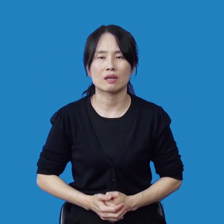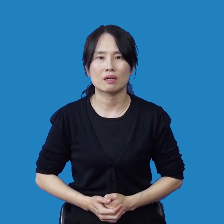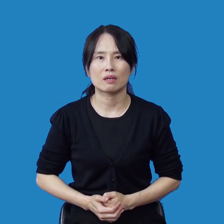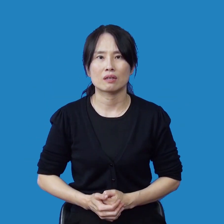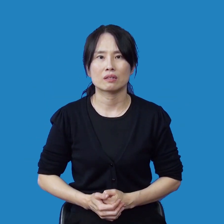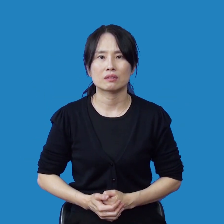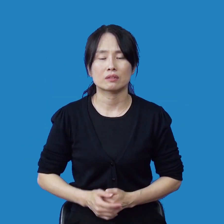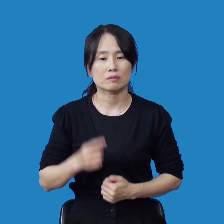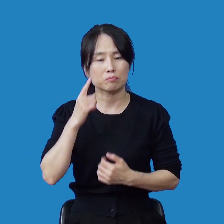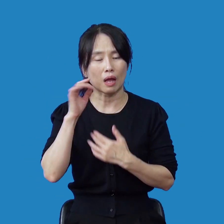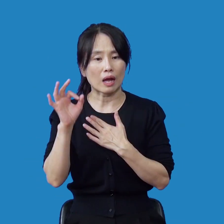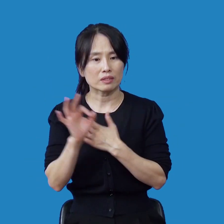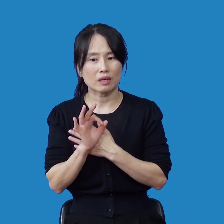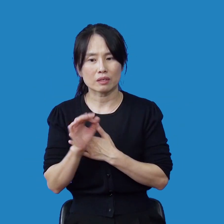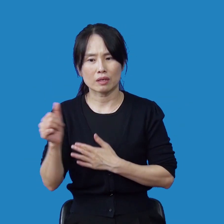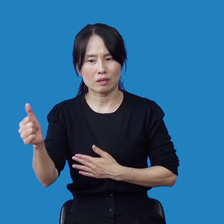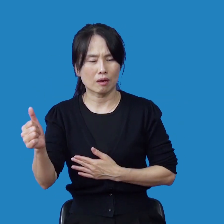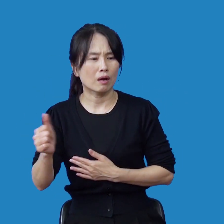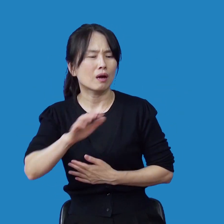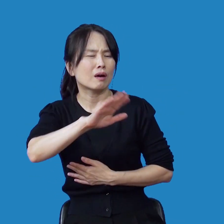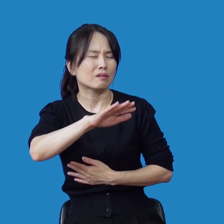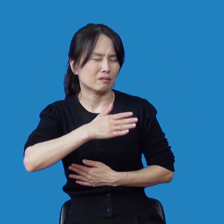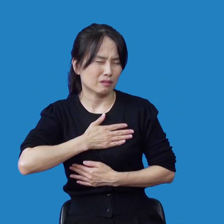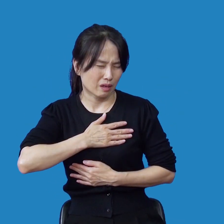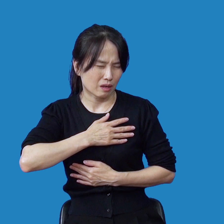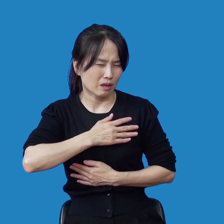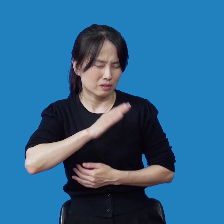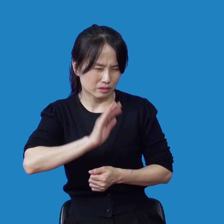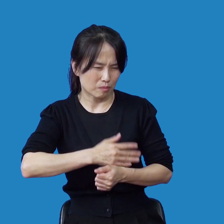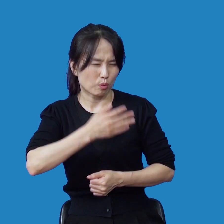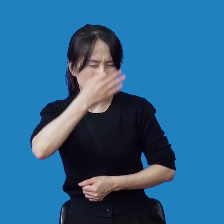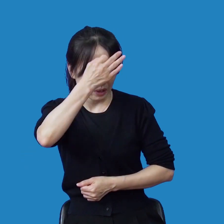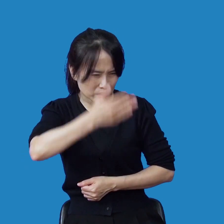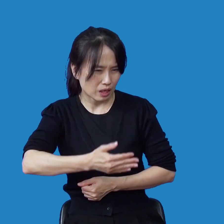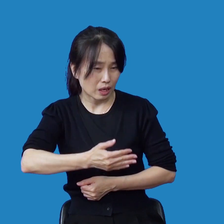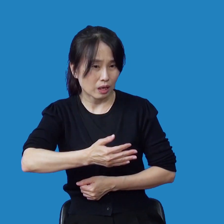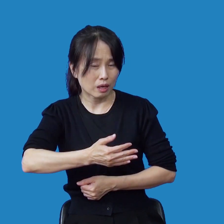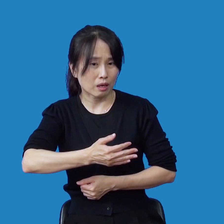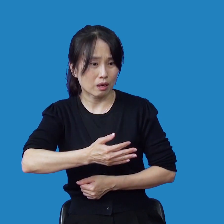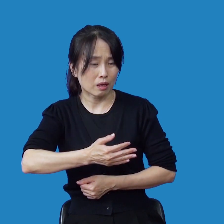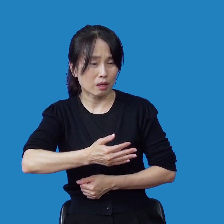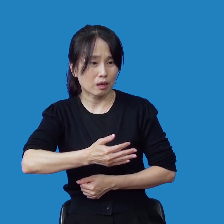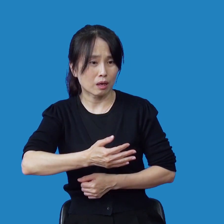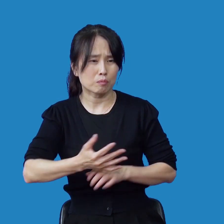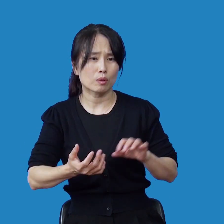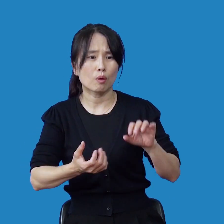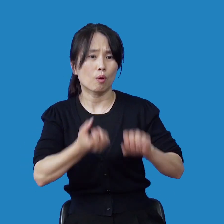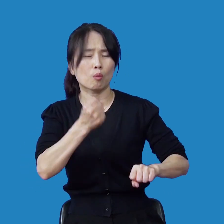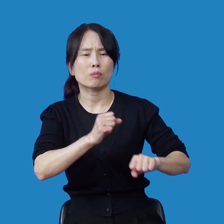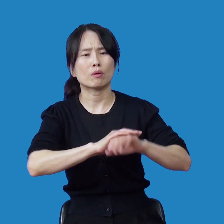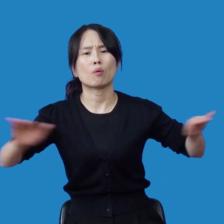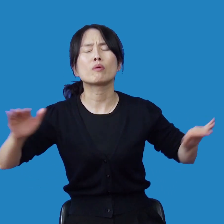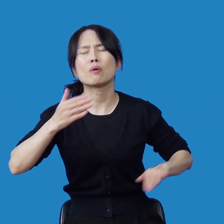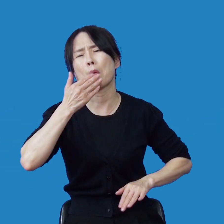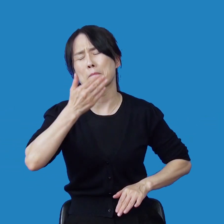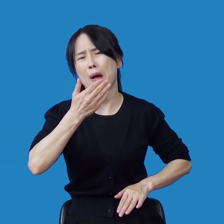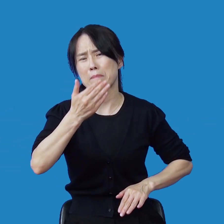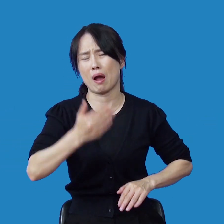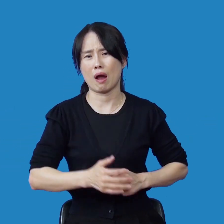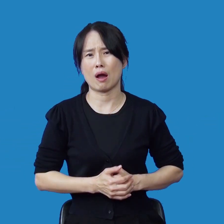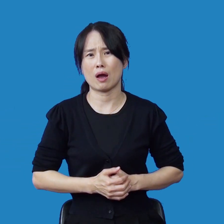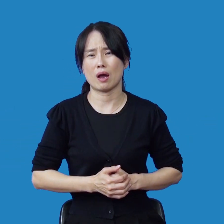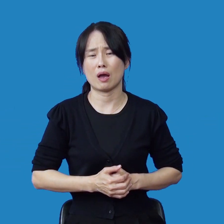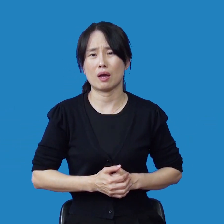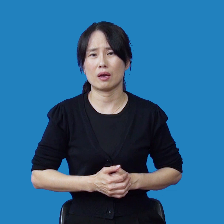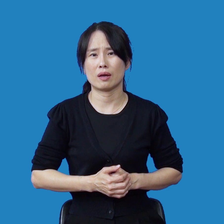만약에 어느 한쪽이라도 여보 내가 잘못했어, 미안해요, 그랬으면 그 긴장은